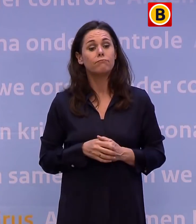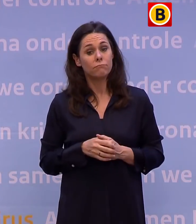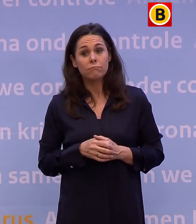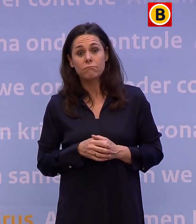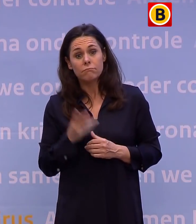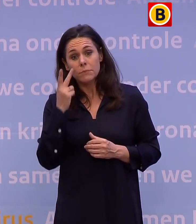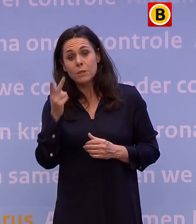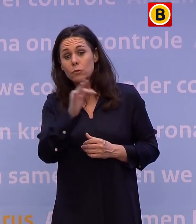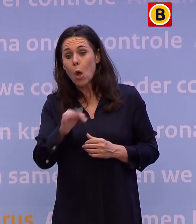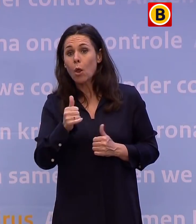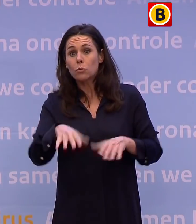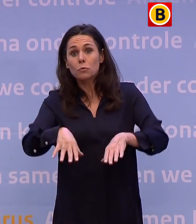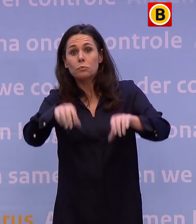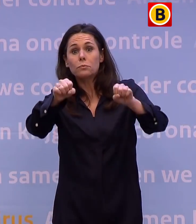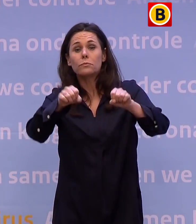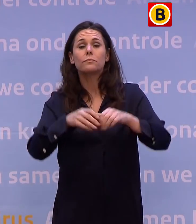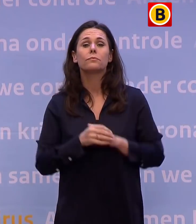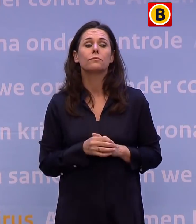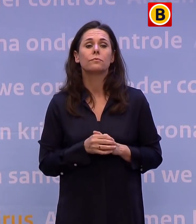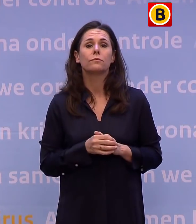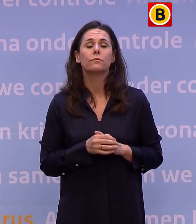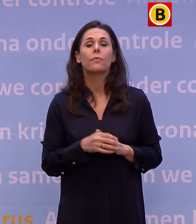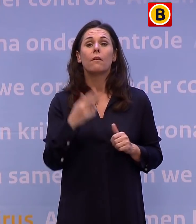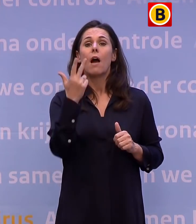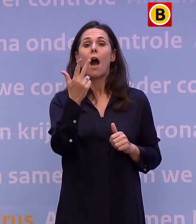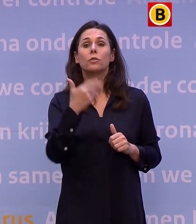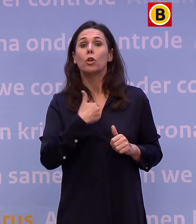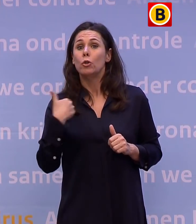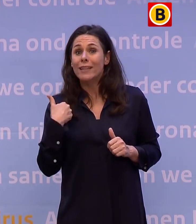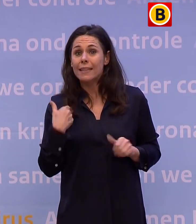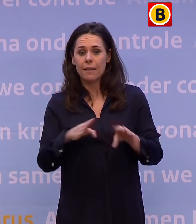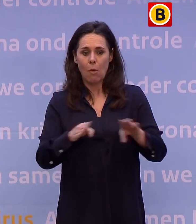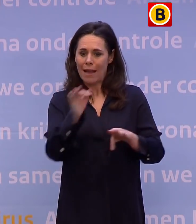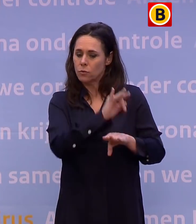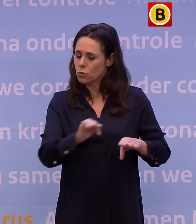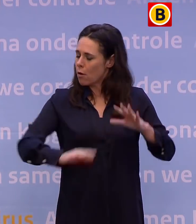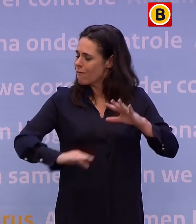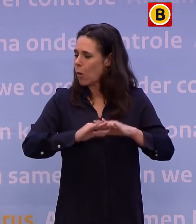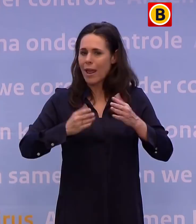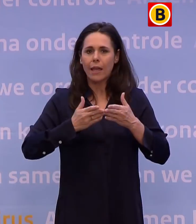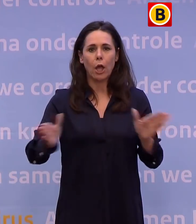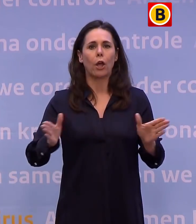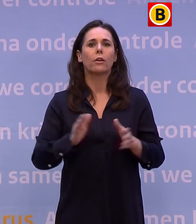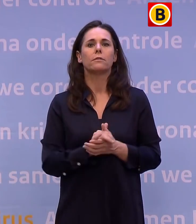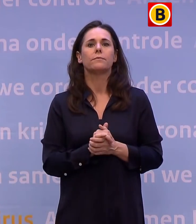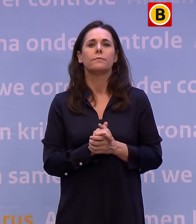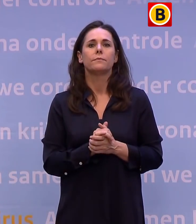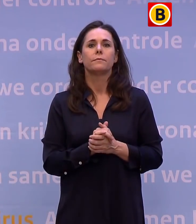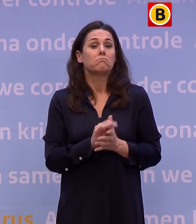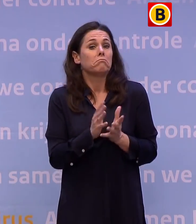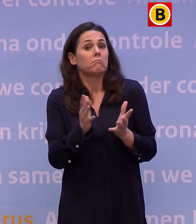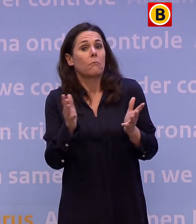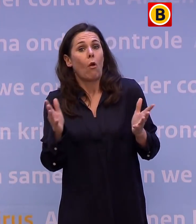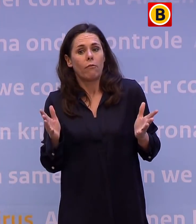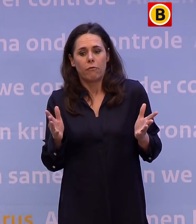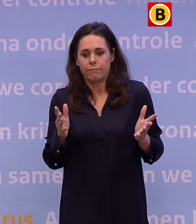goed oppakken. Vanaf 8 juni gaan de basisscholen geheel open, tenzij in de komende weken uit